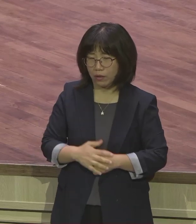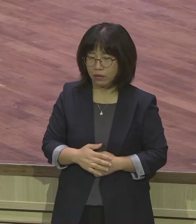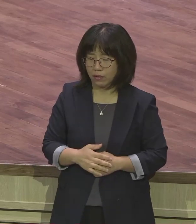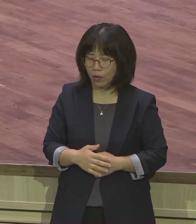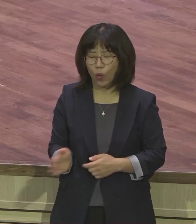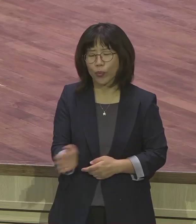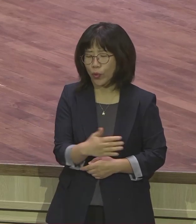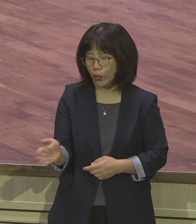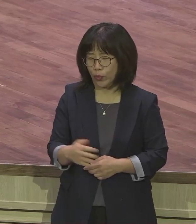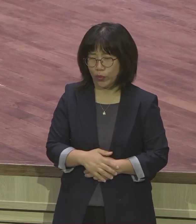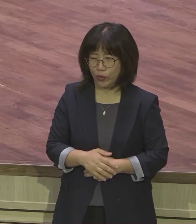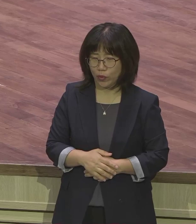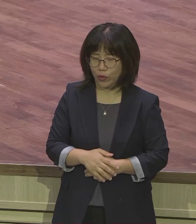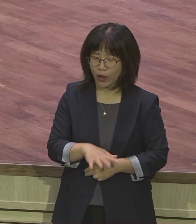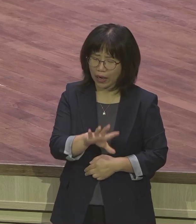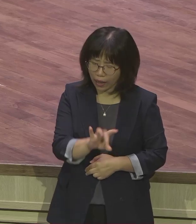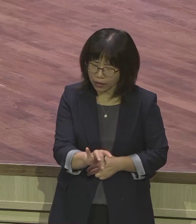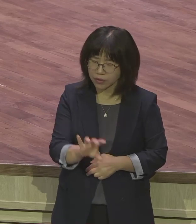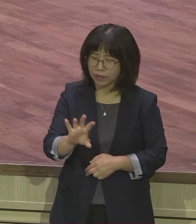있대요.